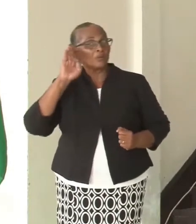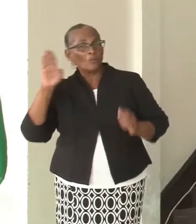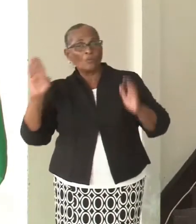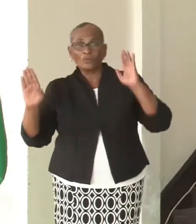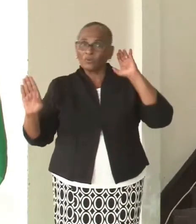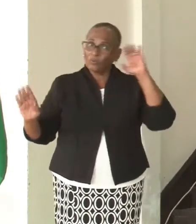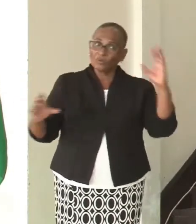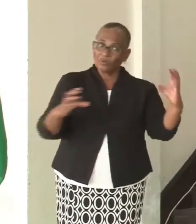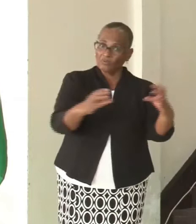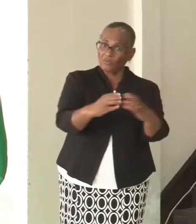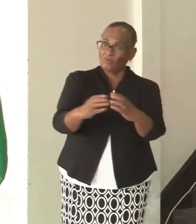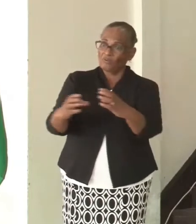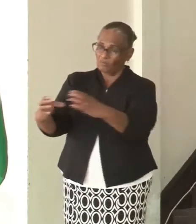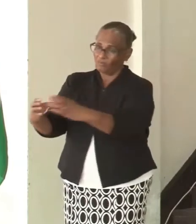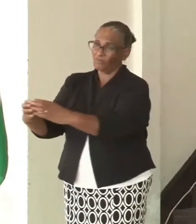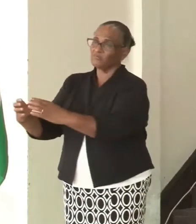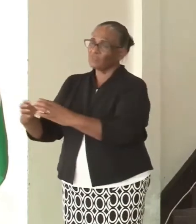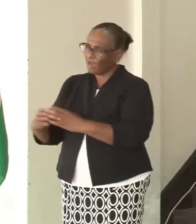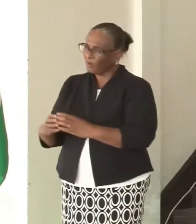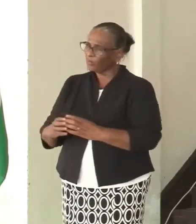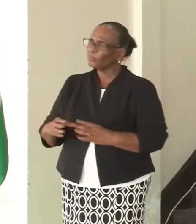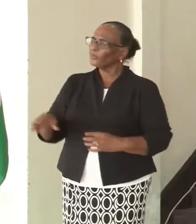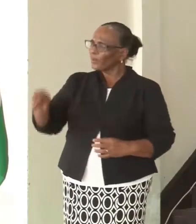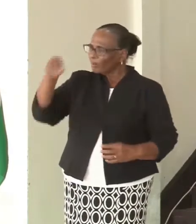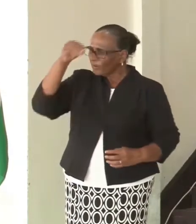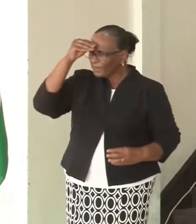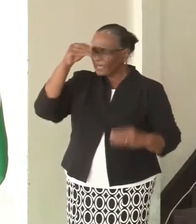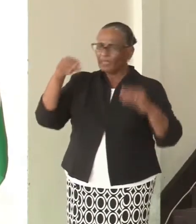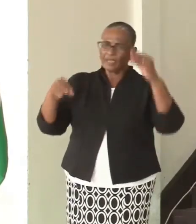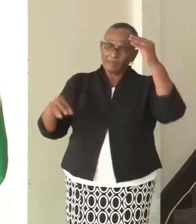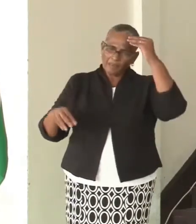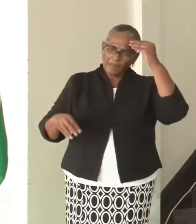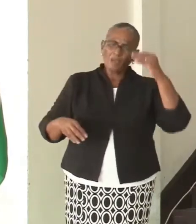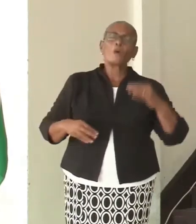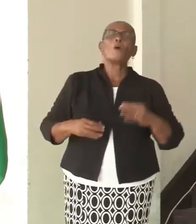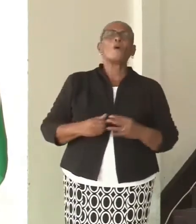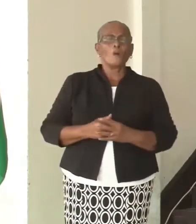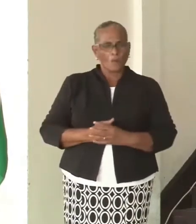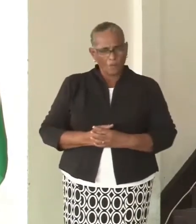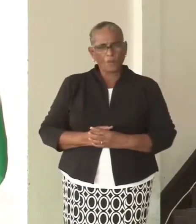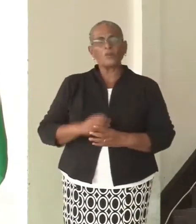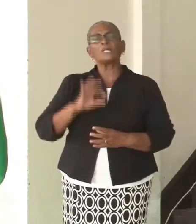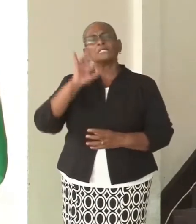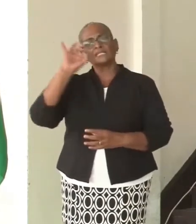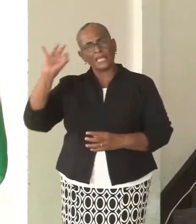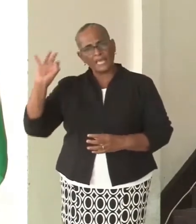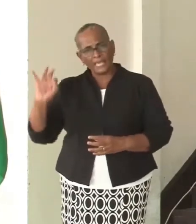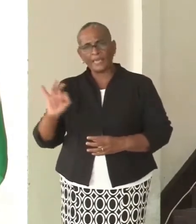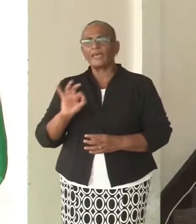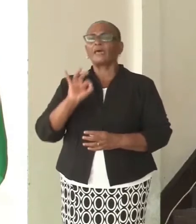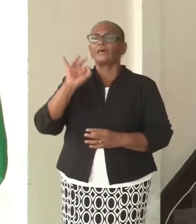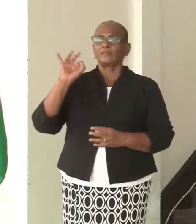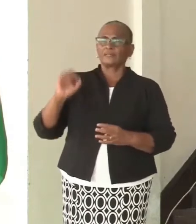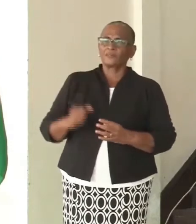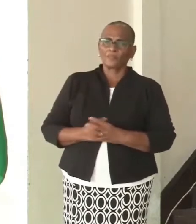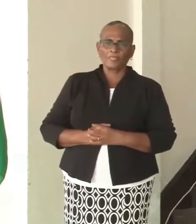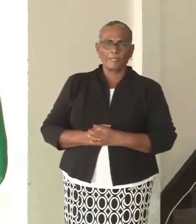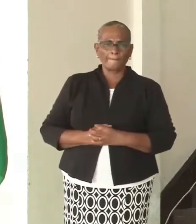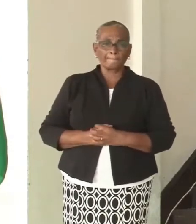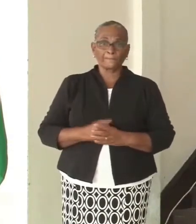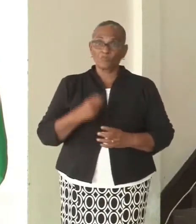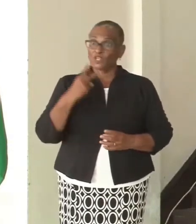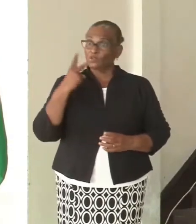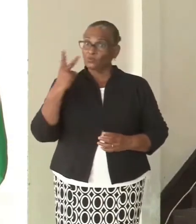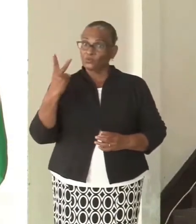we inderdaad wat indicaties gekregen dat het heel, heel ernstig is. We hebben al twee brieven